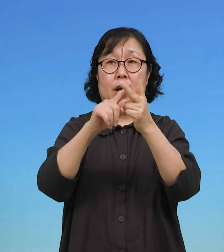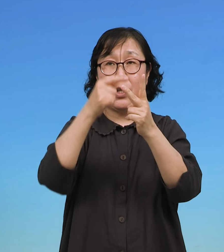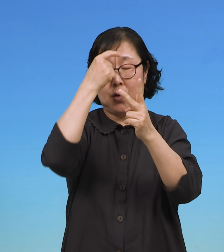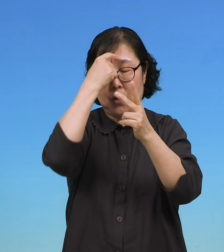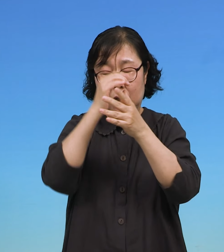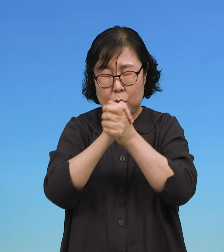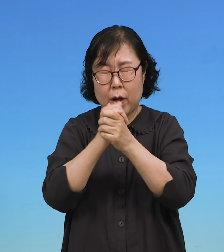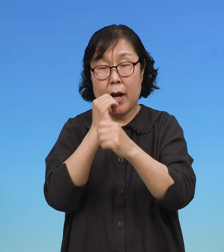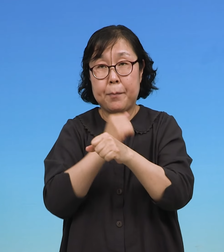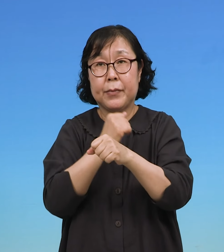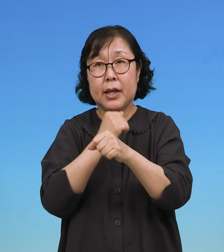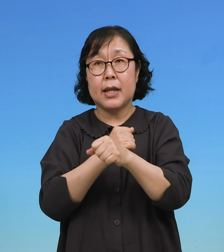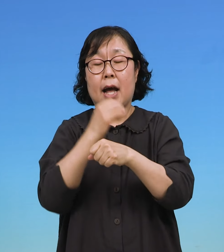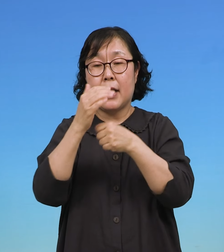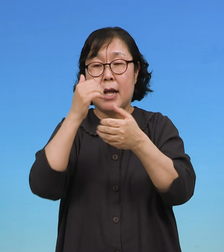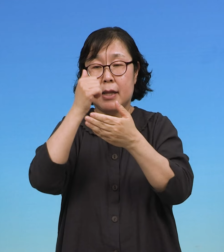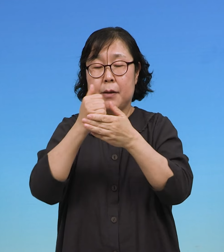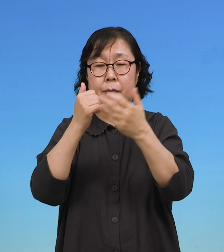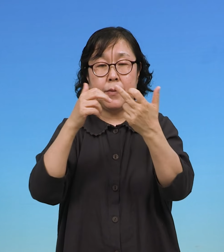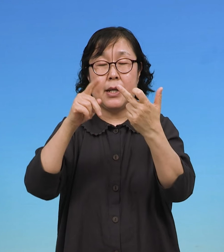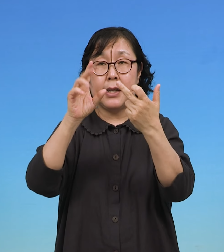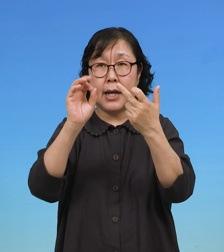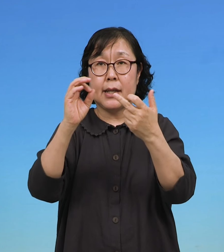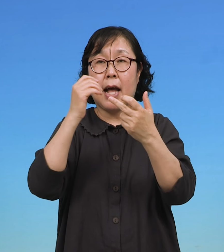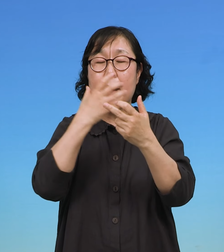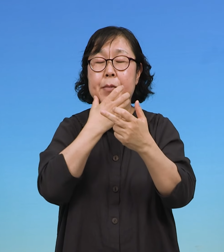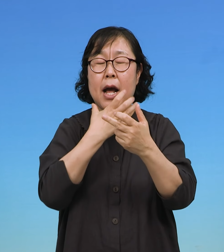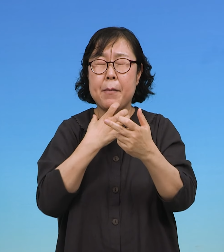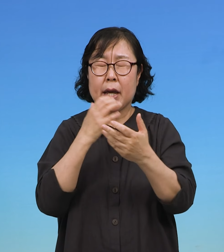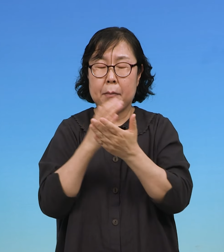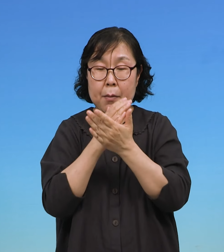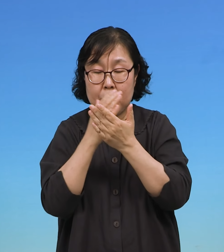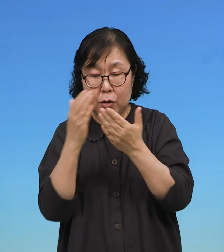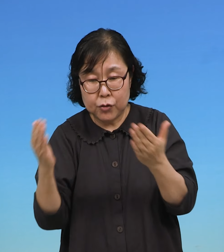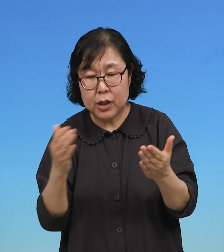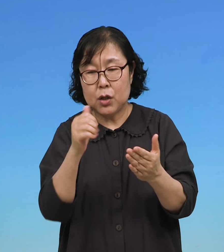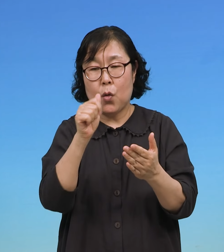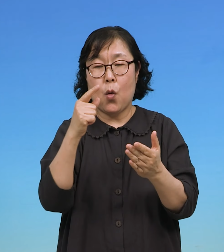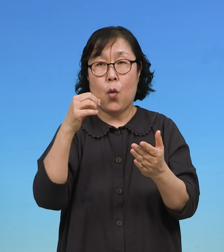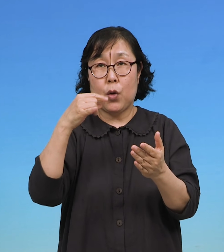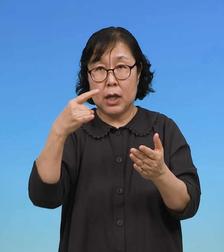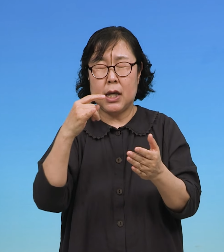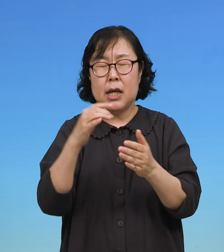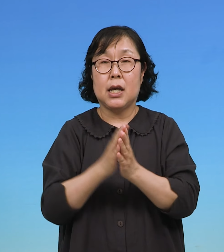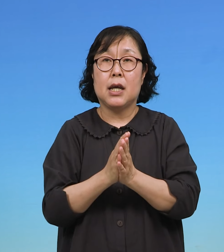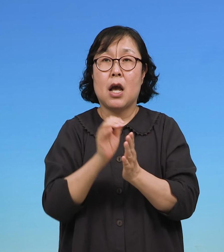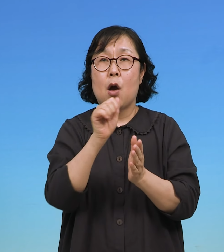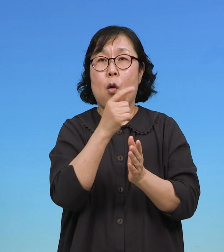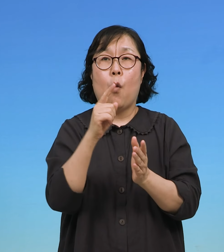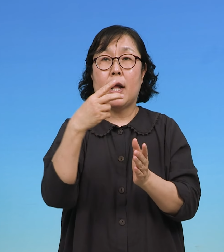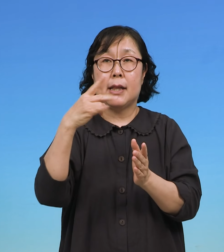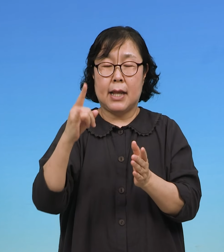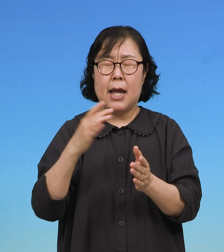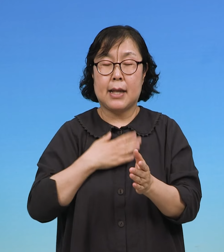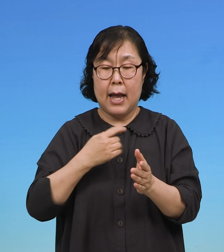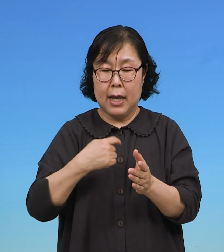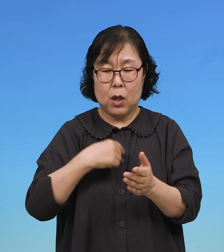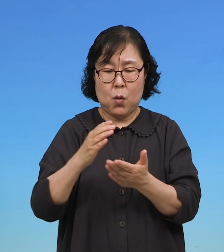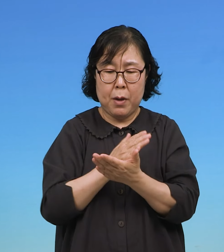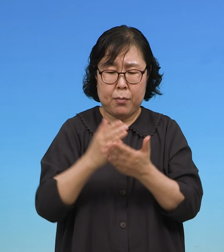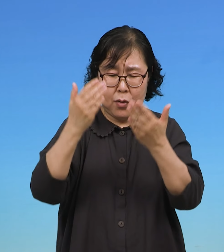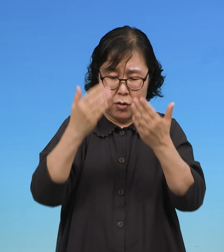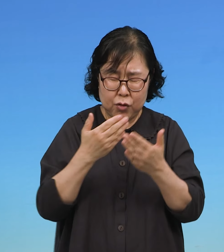두 갈래로 기도합니다. 하나님, 17장에서 아브라함에게 베풀으신 그 호의와 환대 저에게도